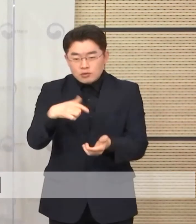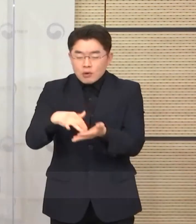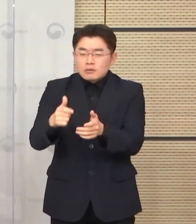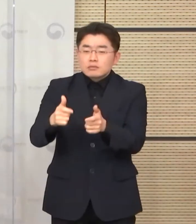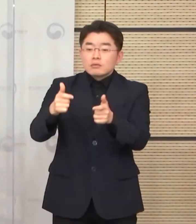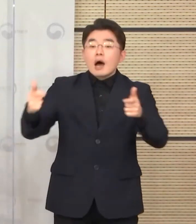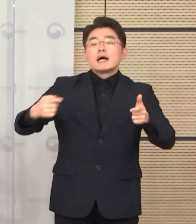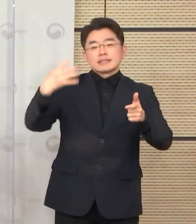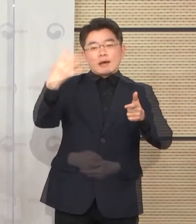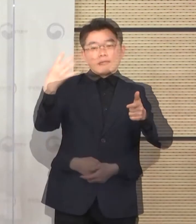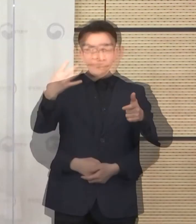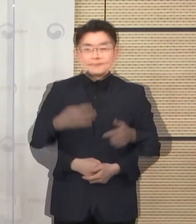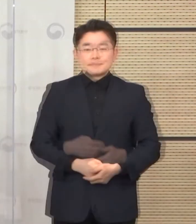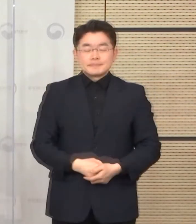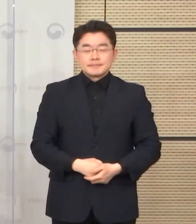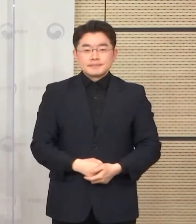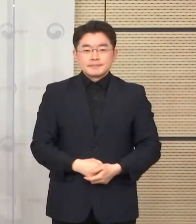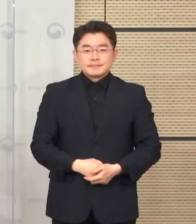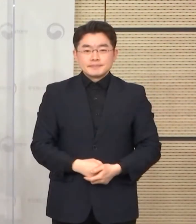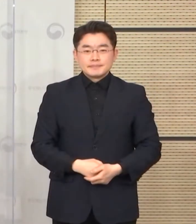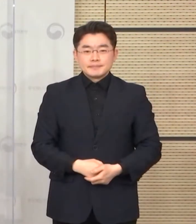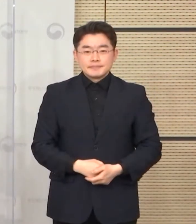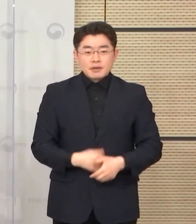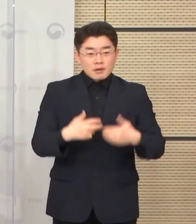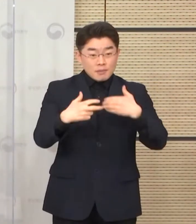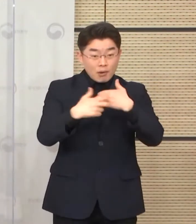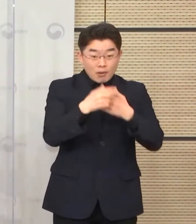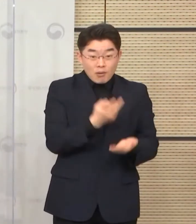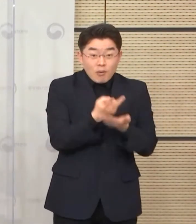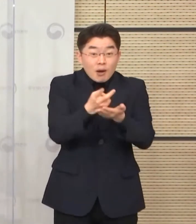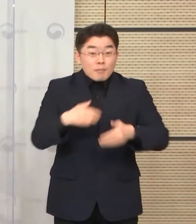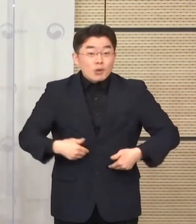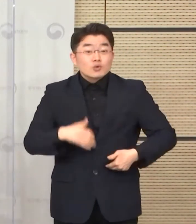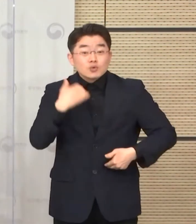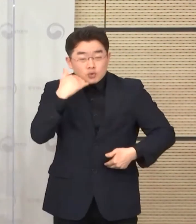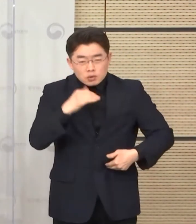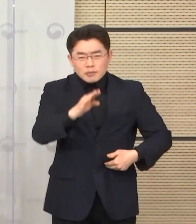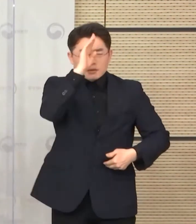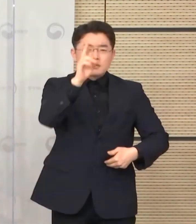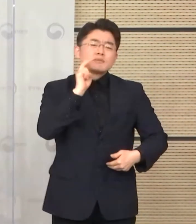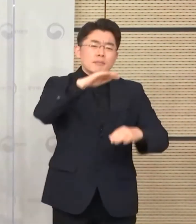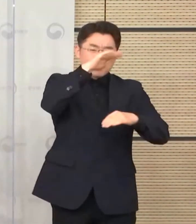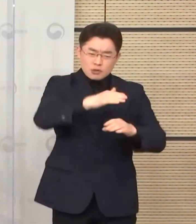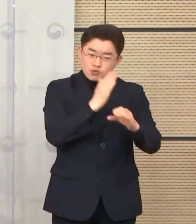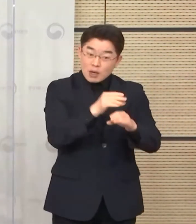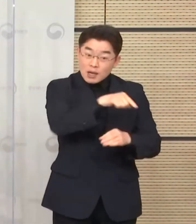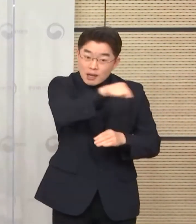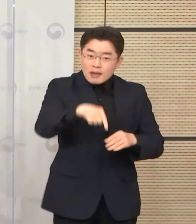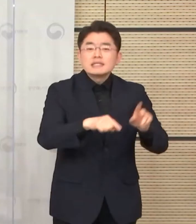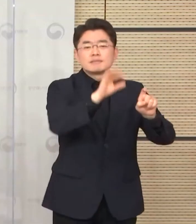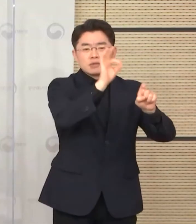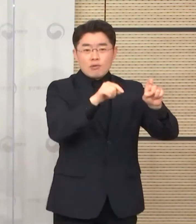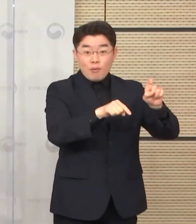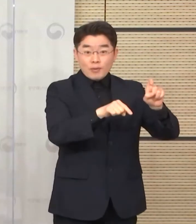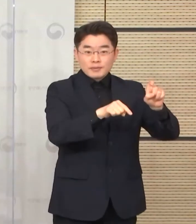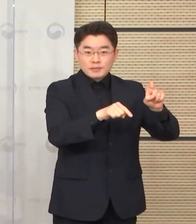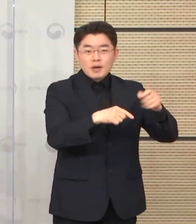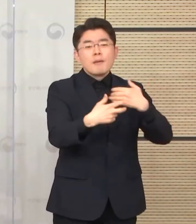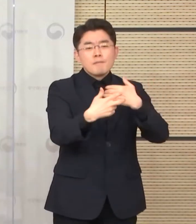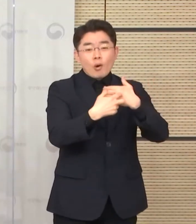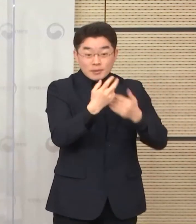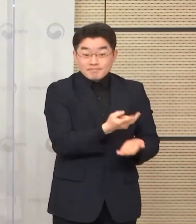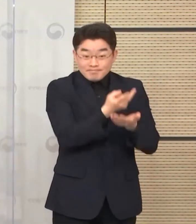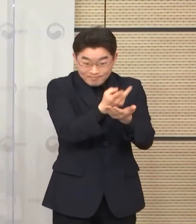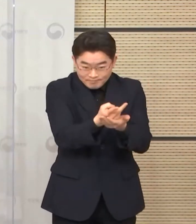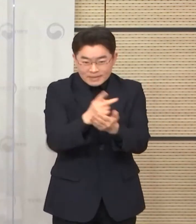늘어났습니다 이번 치료가 필요한 중등도 이상 환자 약 10% 는 현재 병원이나